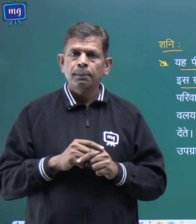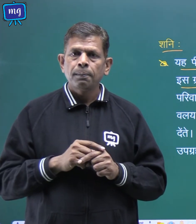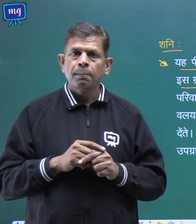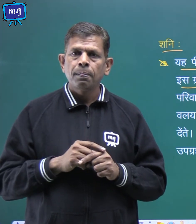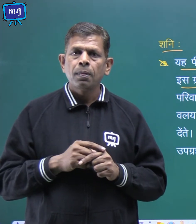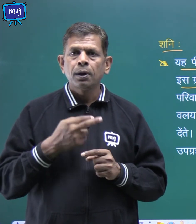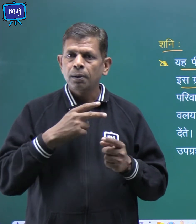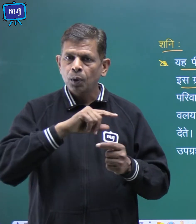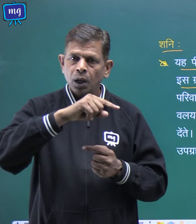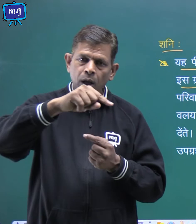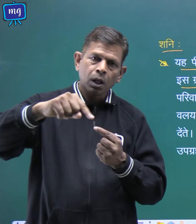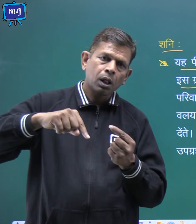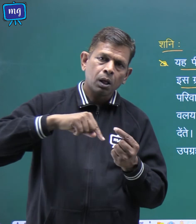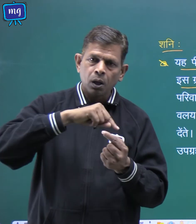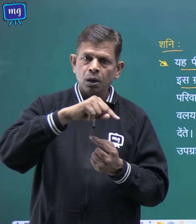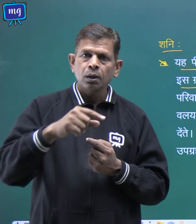रमणीय वलय